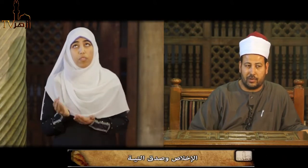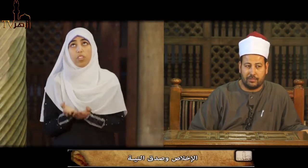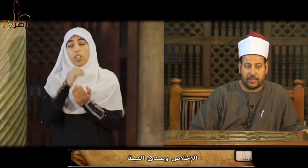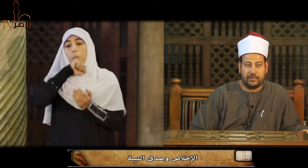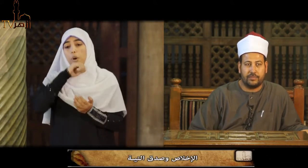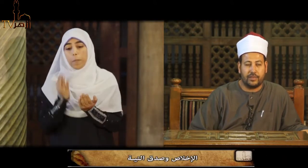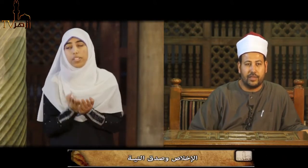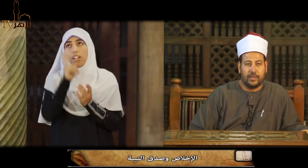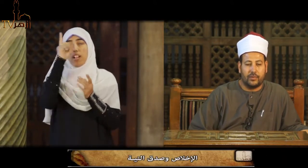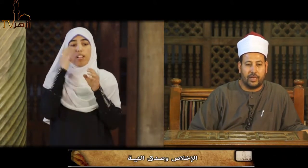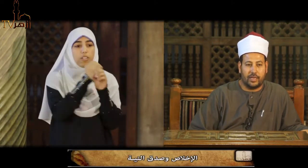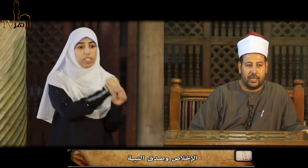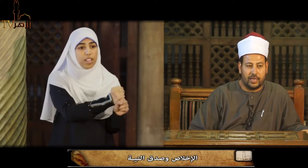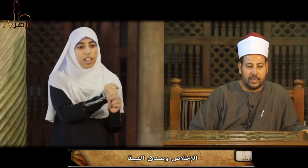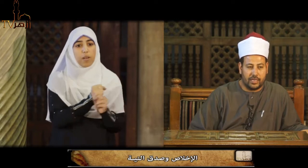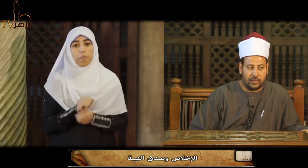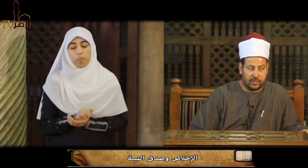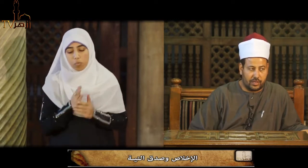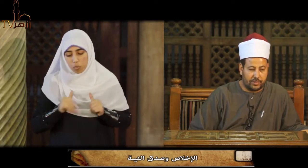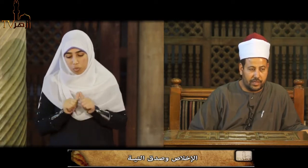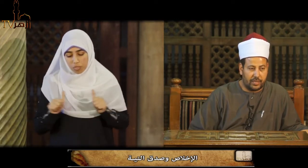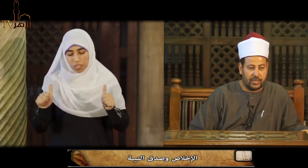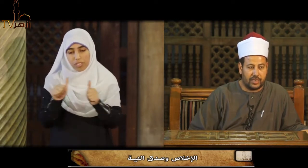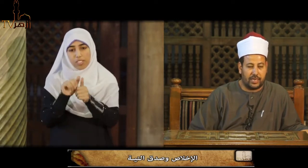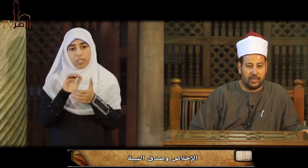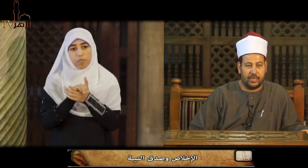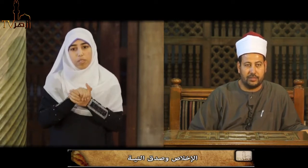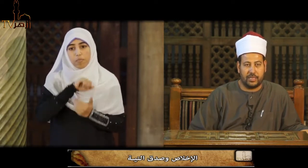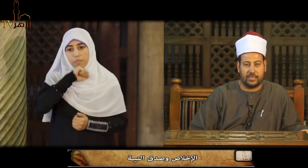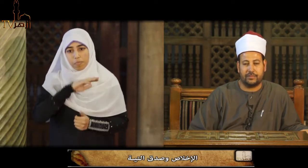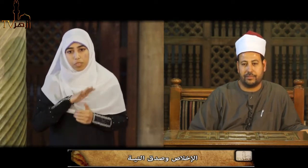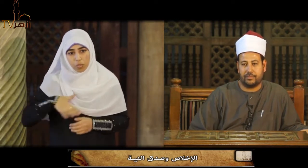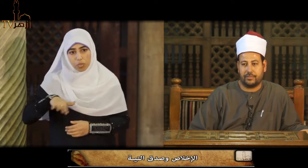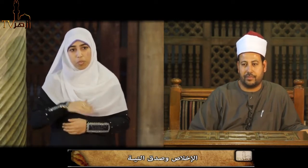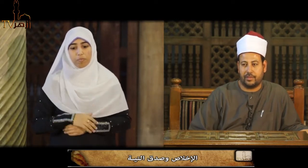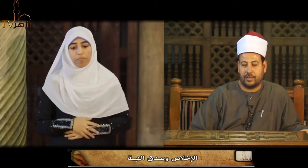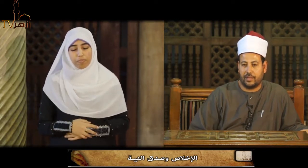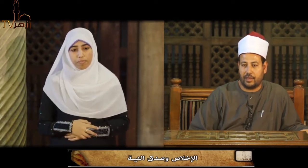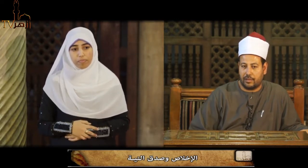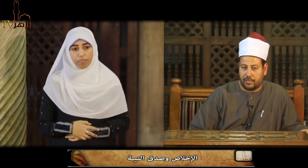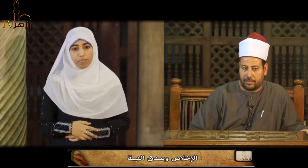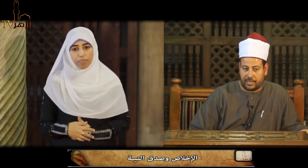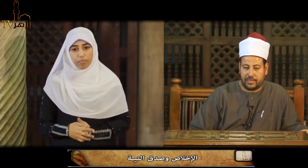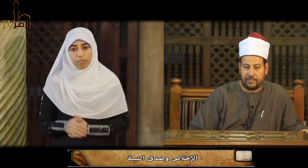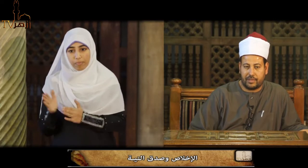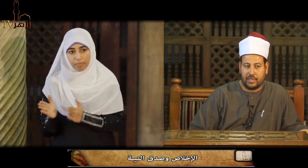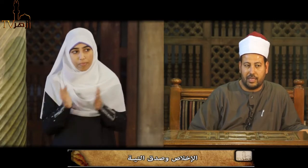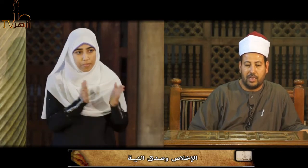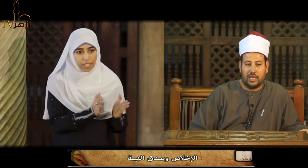سيدنا محمد وعلى آله وصحبه وسلم أجمعين. أما